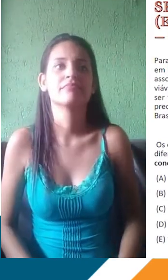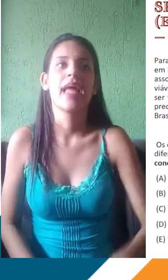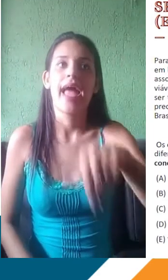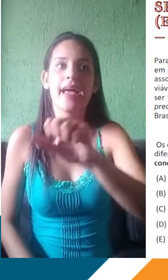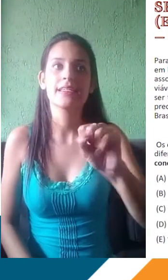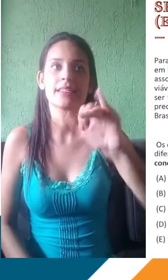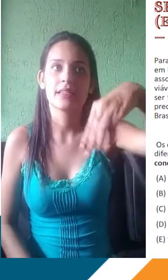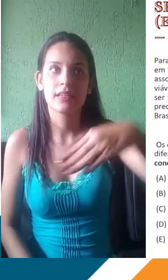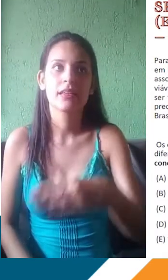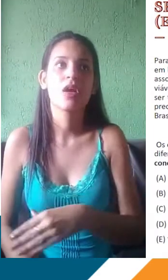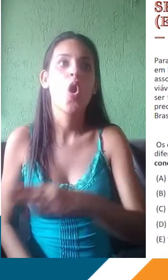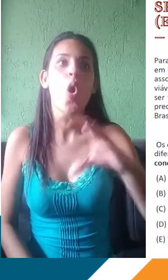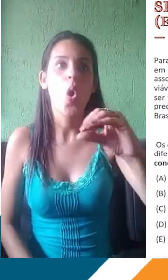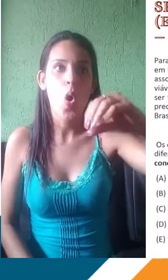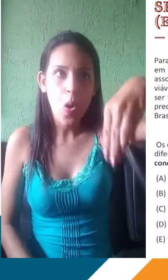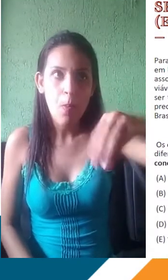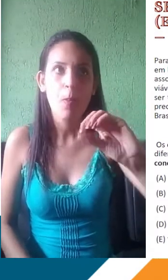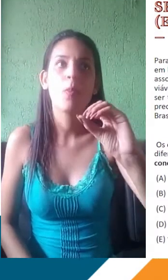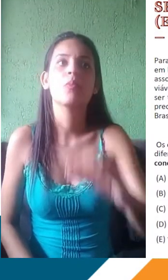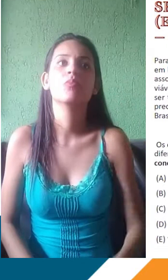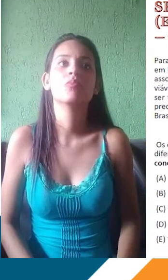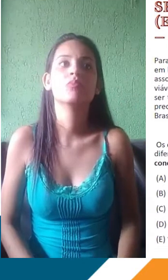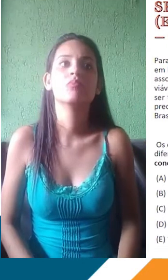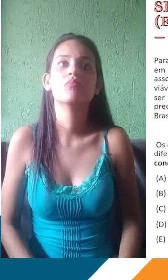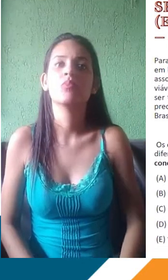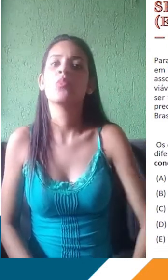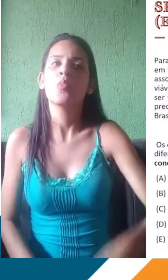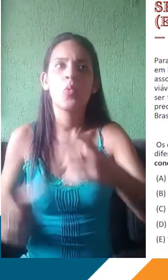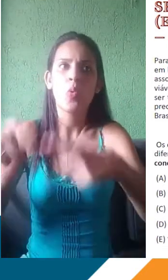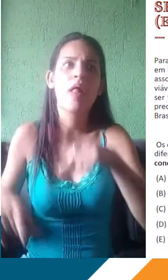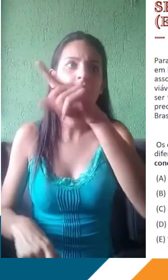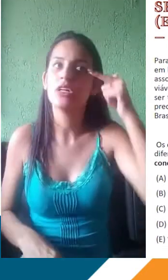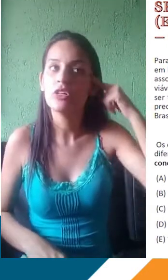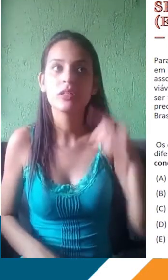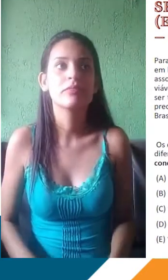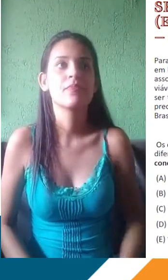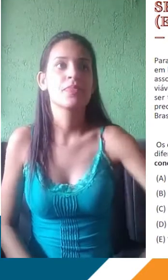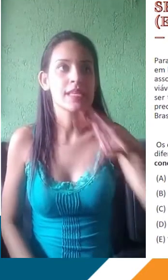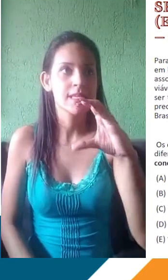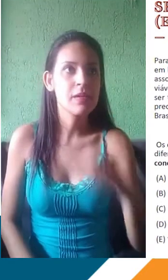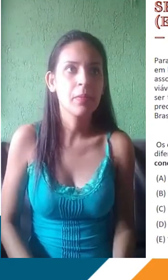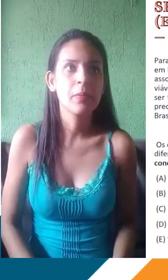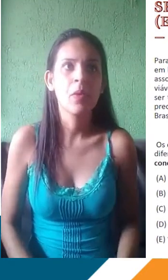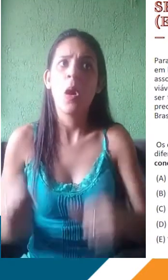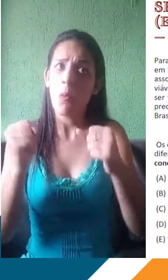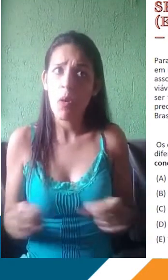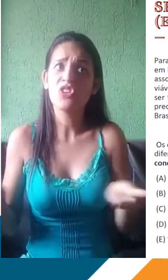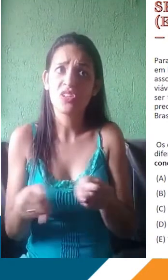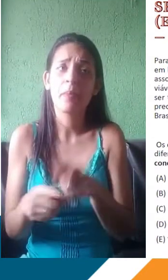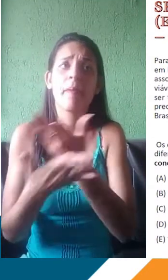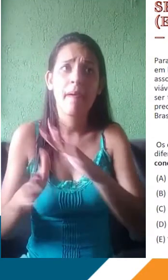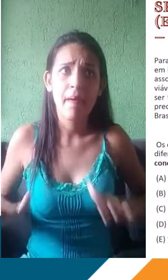às cidades hoje. D. Contanto que não sejam encaradas com um olhar pitoresco ou preconceituoso. Letra E.